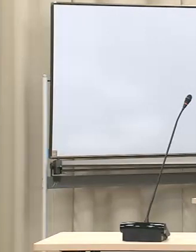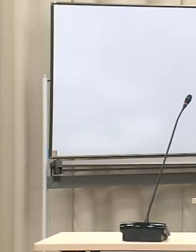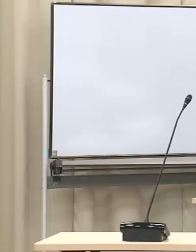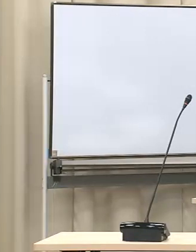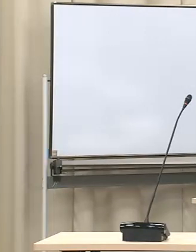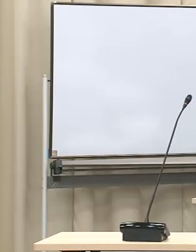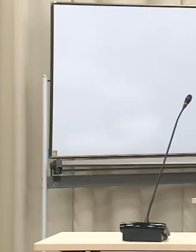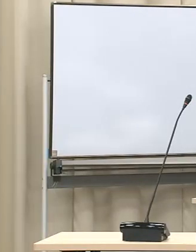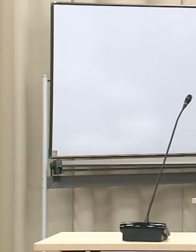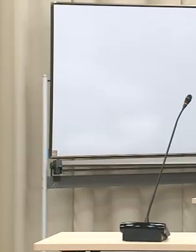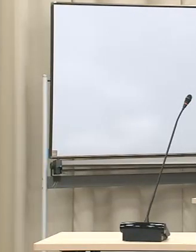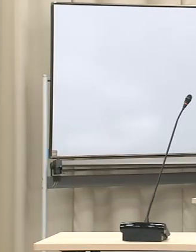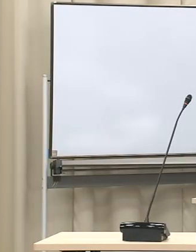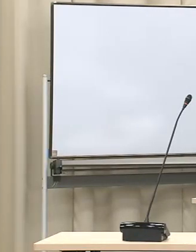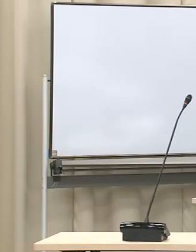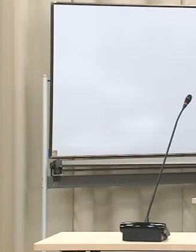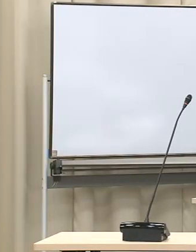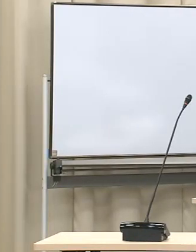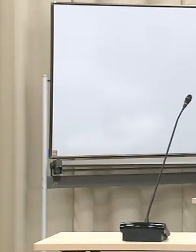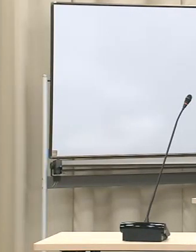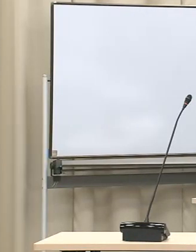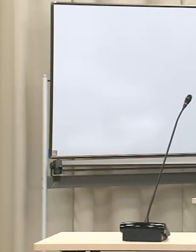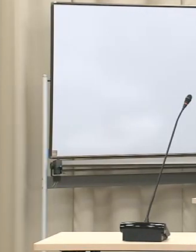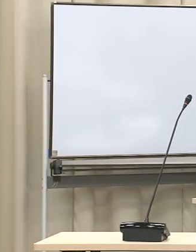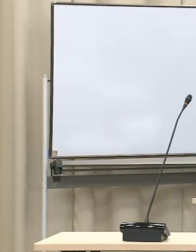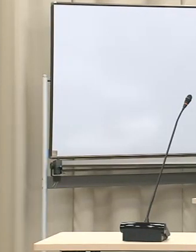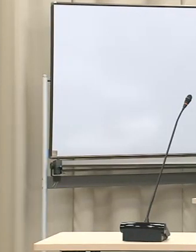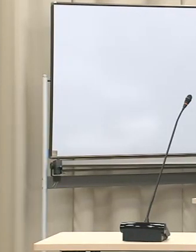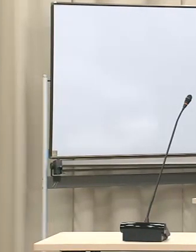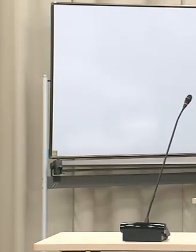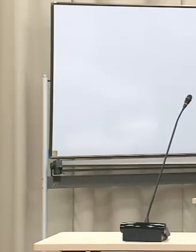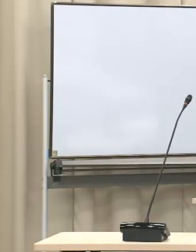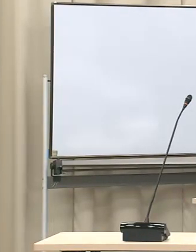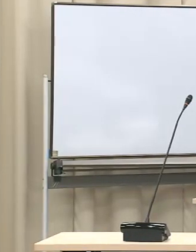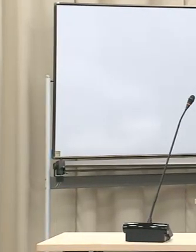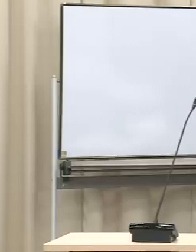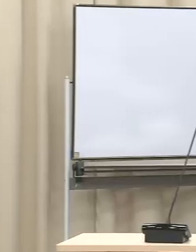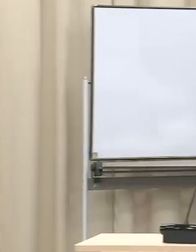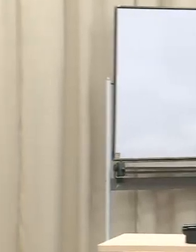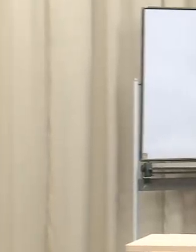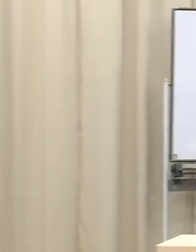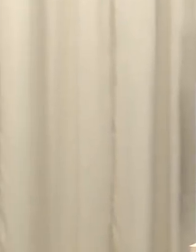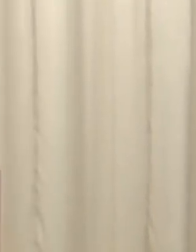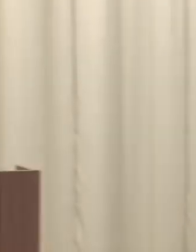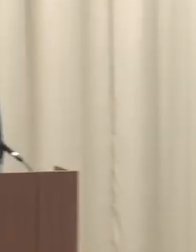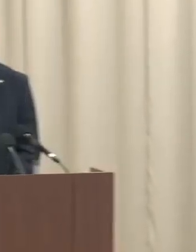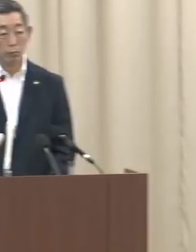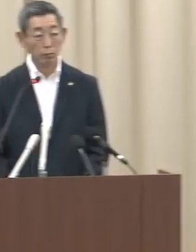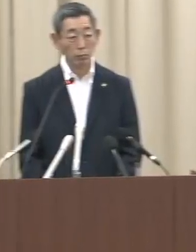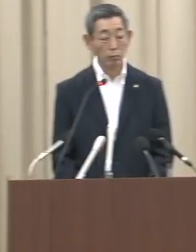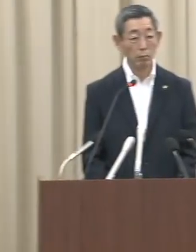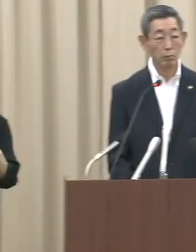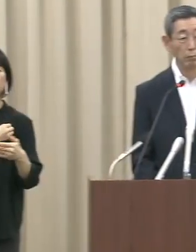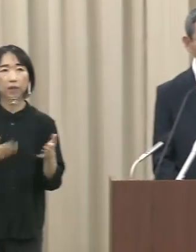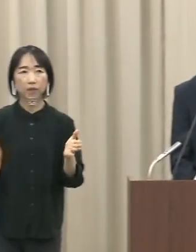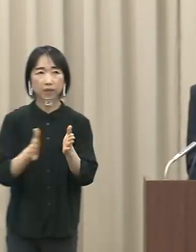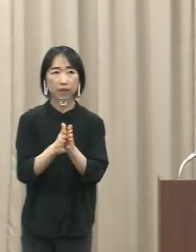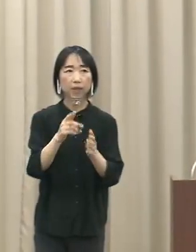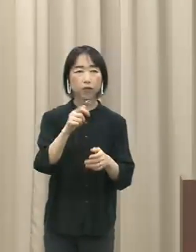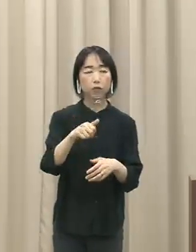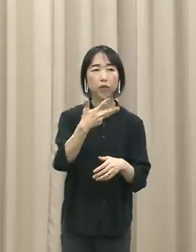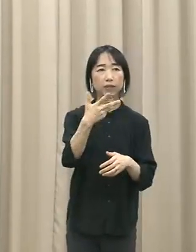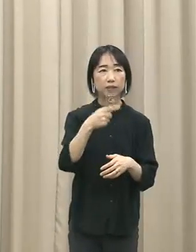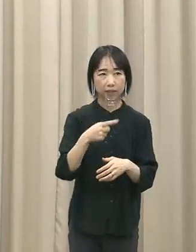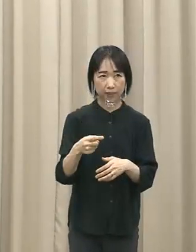今現在入院されている入所者、職員の方が合計18人というところなんですが、やっぱり今回の